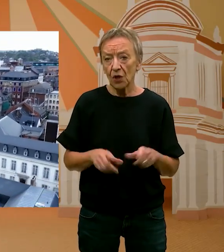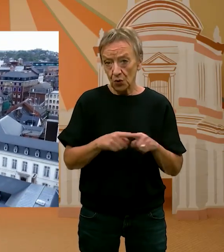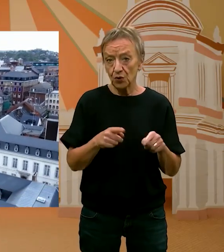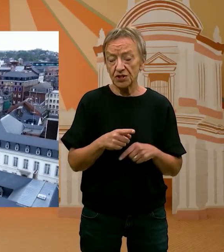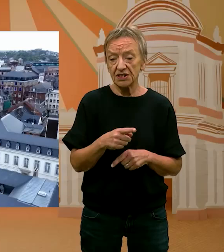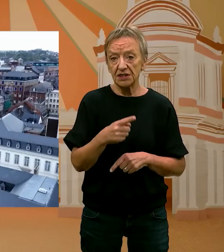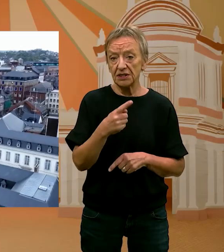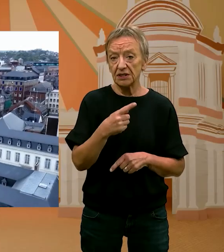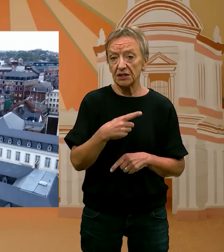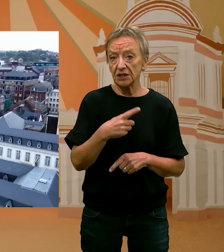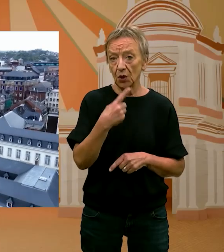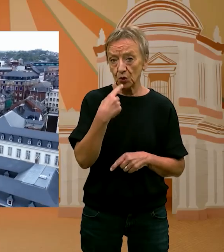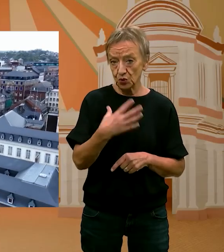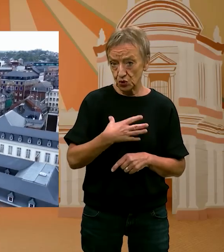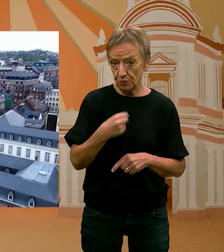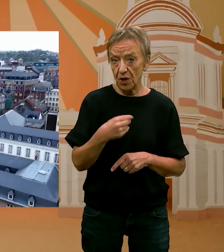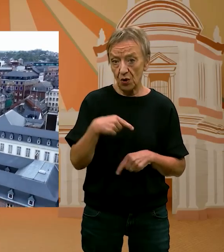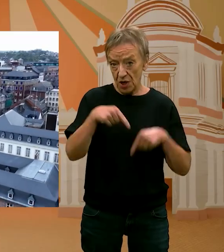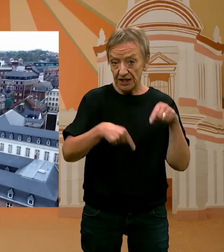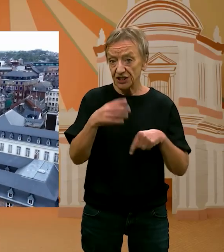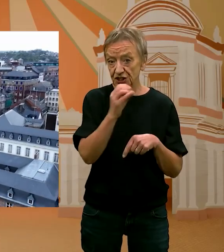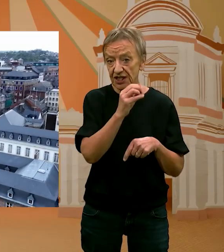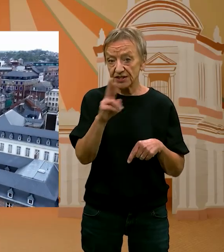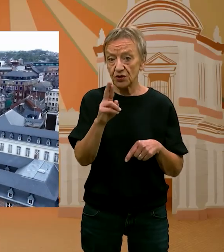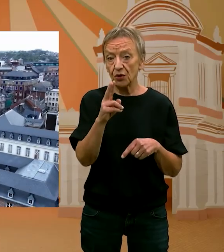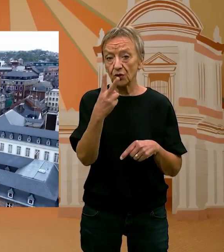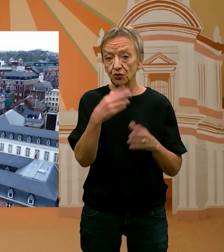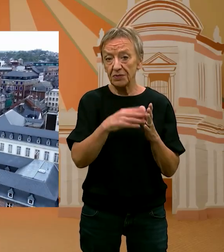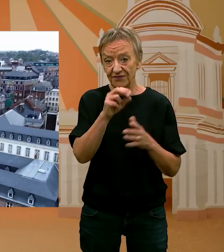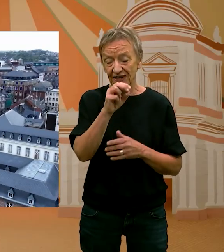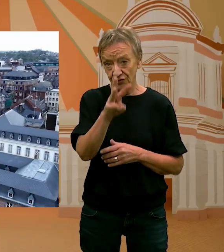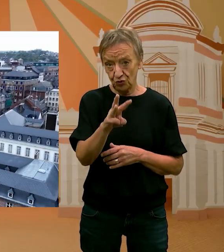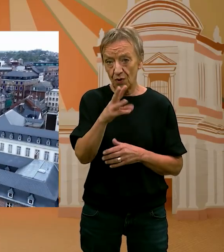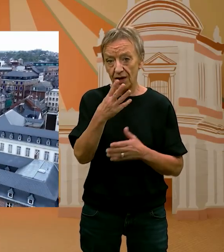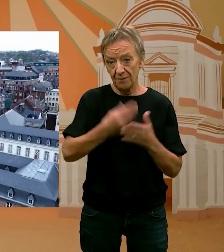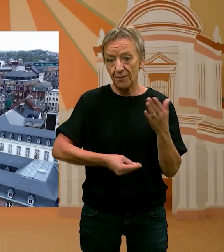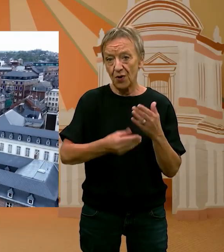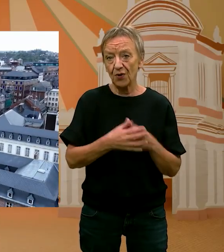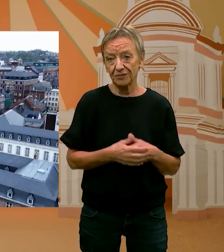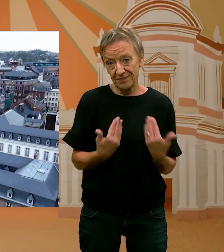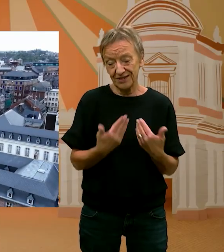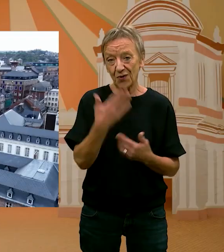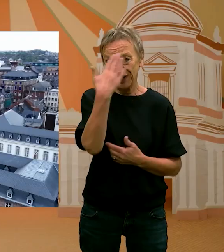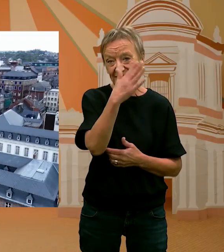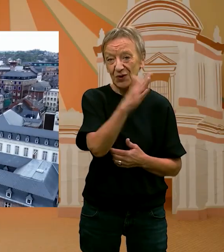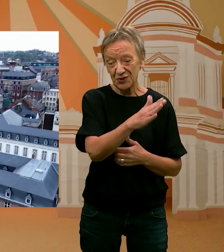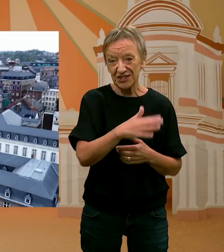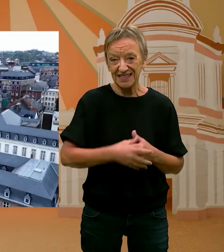les chasses d'or 2023. C'est pas n'importe qui. Tout à fait. Il est à l'étranger. Il doit bien ranger son frein, je pense. Il y a donc des absents dans les